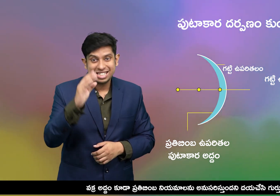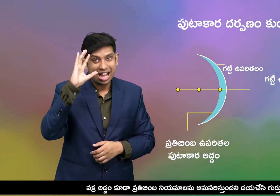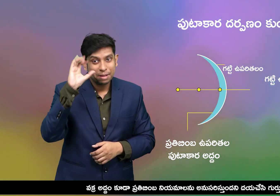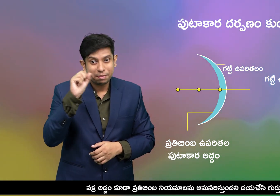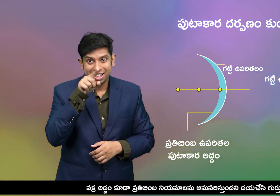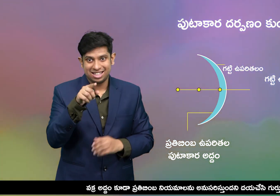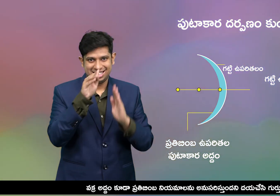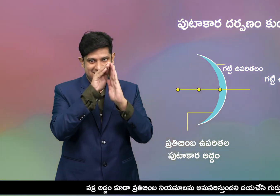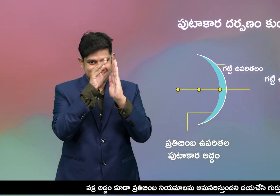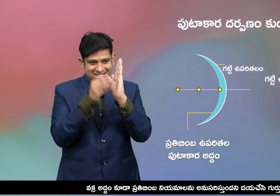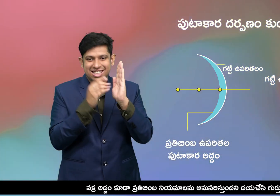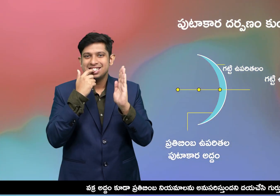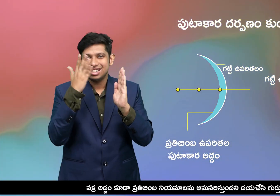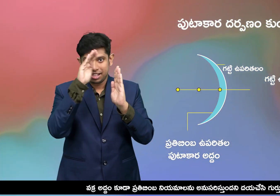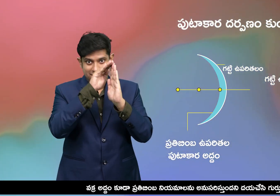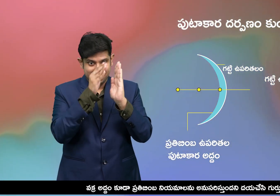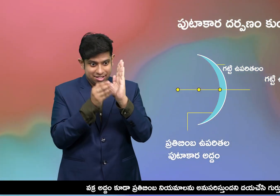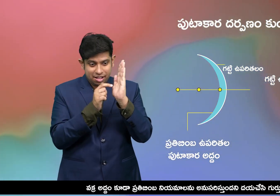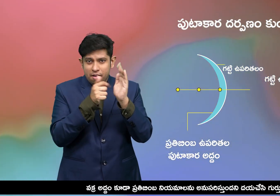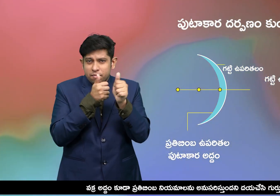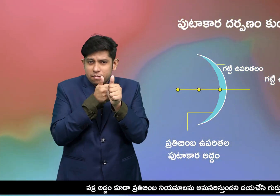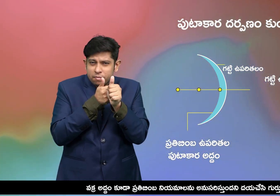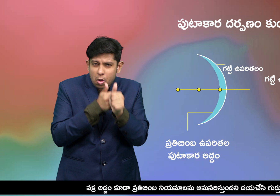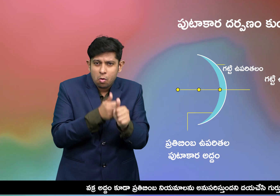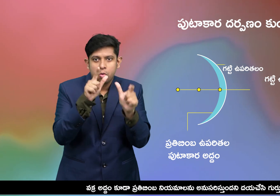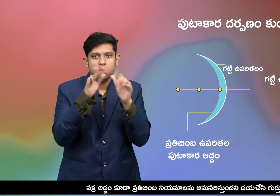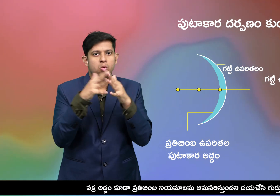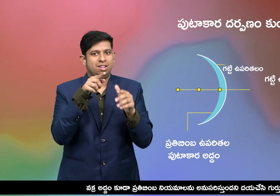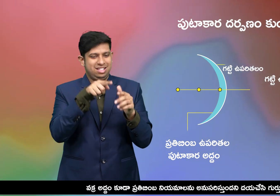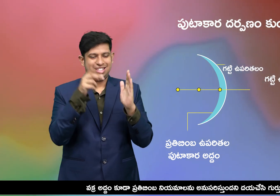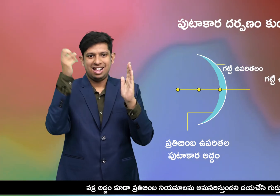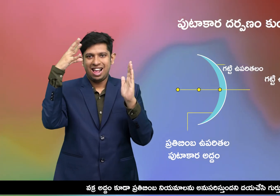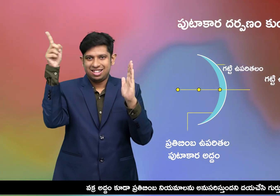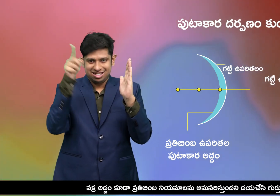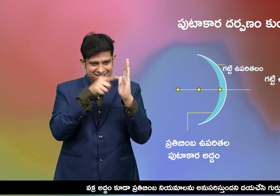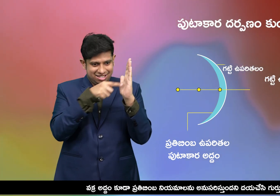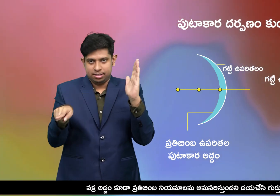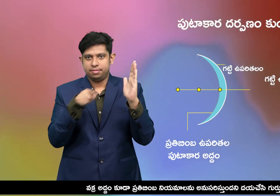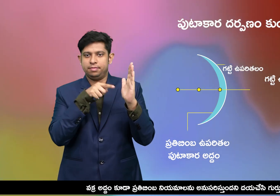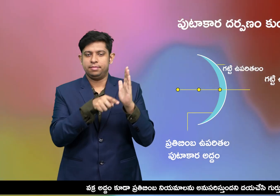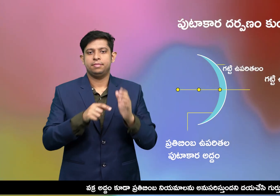వక్ర అద్దం కూడా ప్రతిబింబ నియమాలను అనుసరిస్తుందని దయచేసి గుర్తించండి.